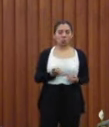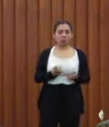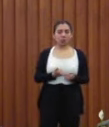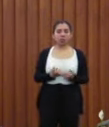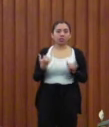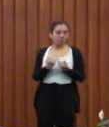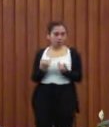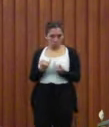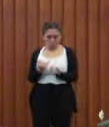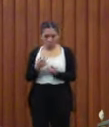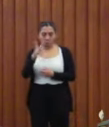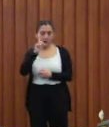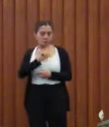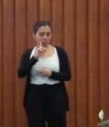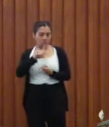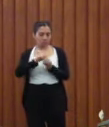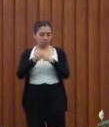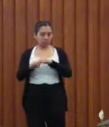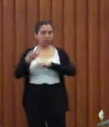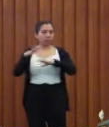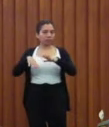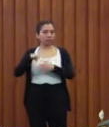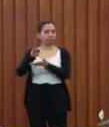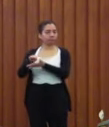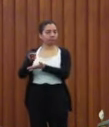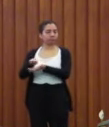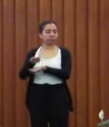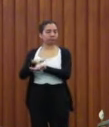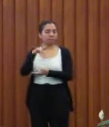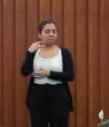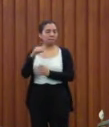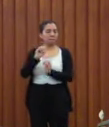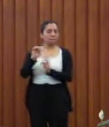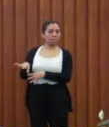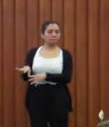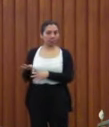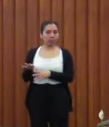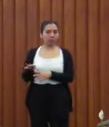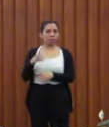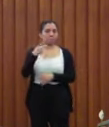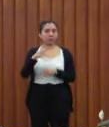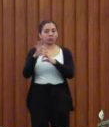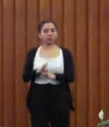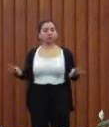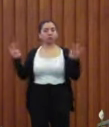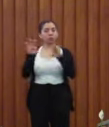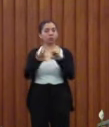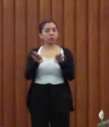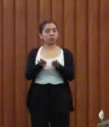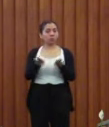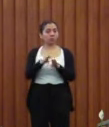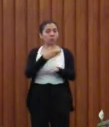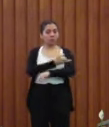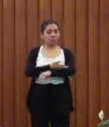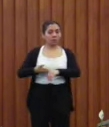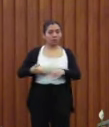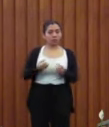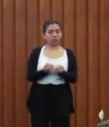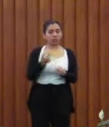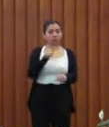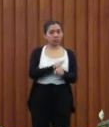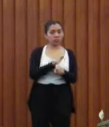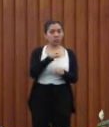mujeres trans. En ese sentido también está la demanda de que se reconozca a la familia social de